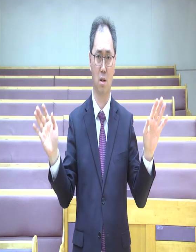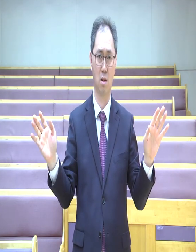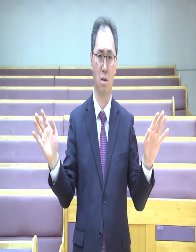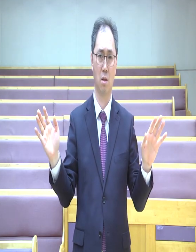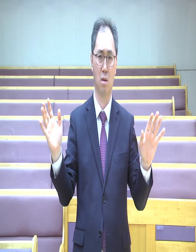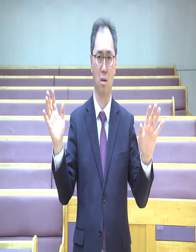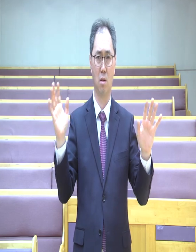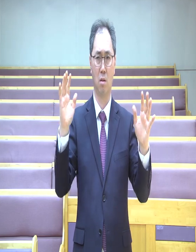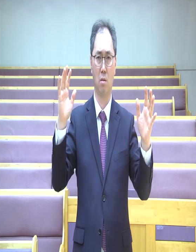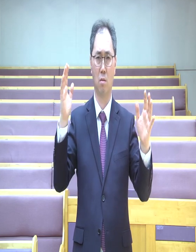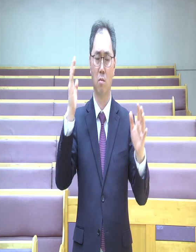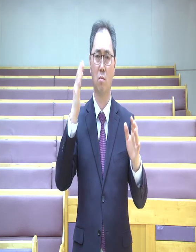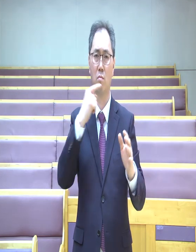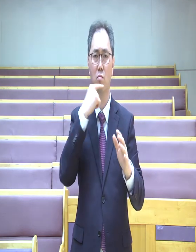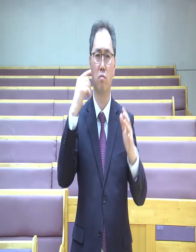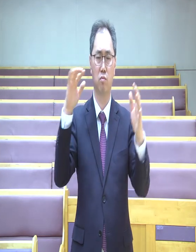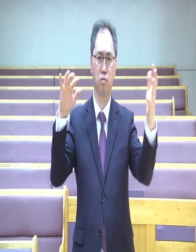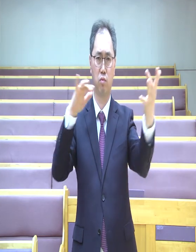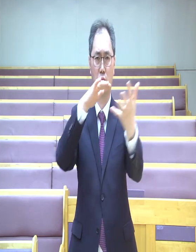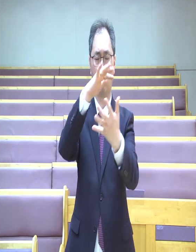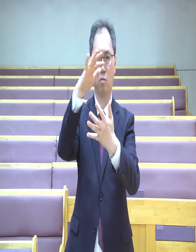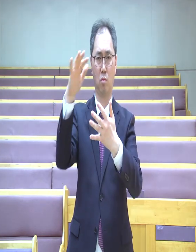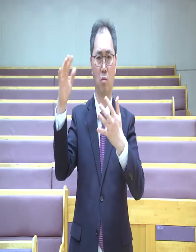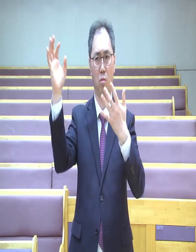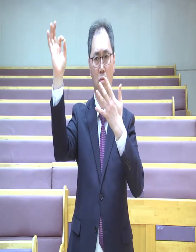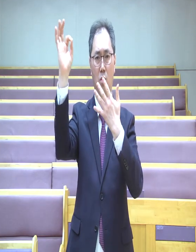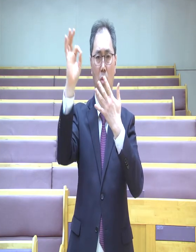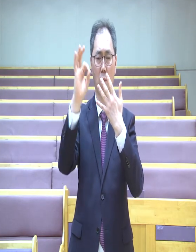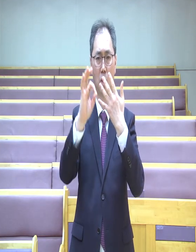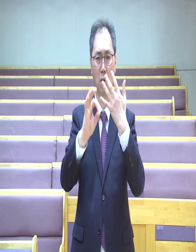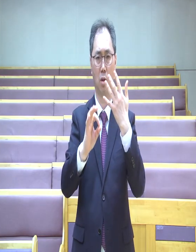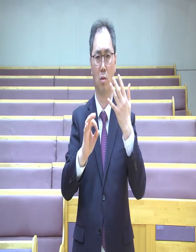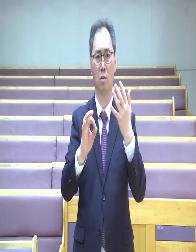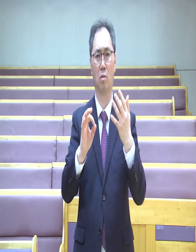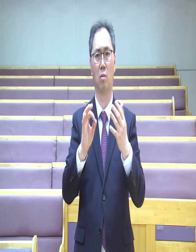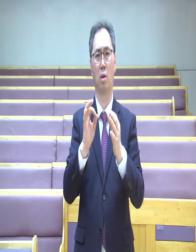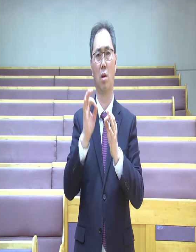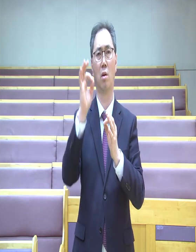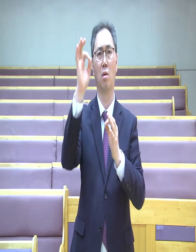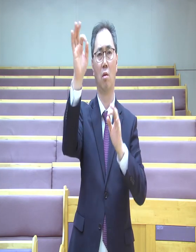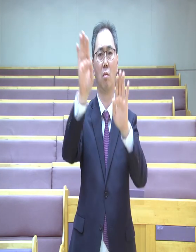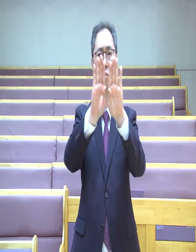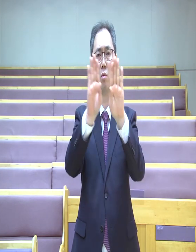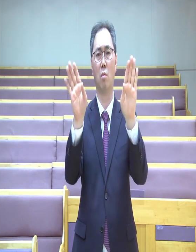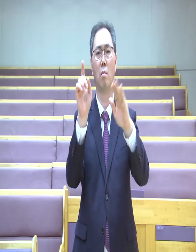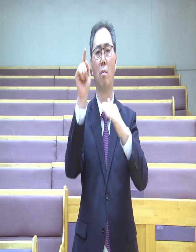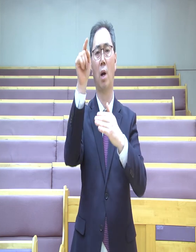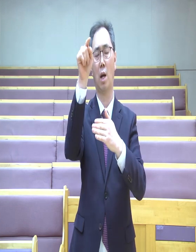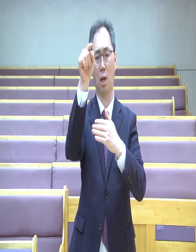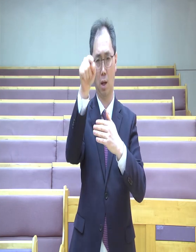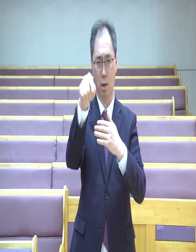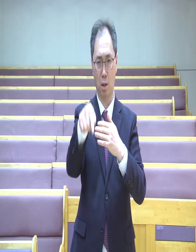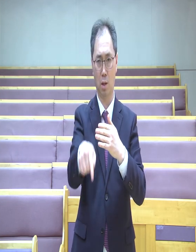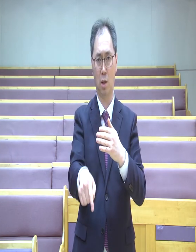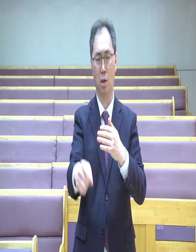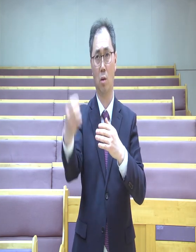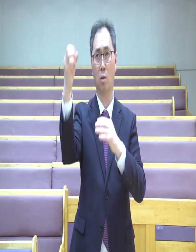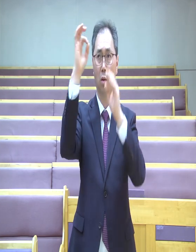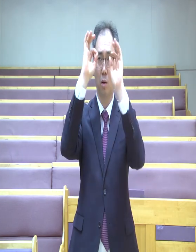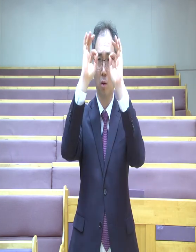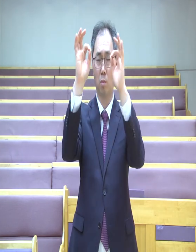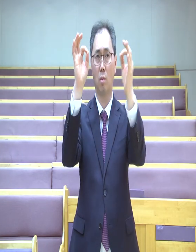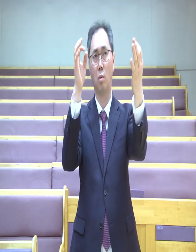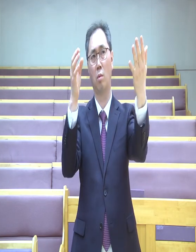서쪽 하늘 붉은 노을 영문 밖에